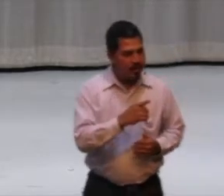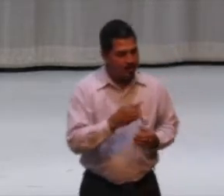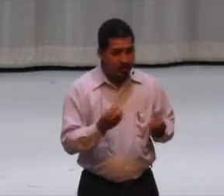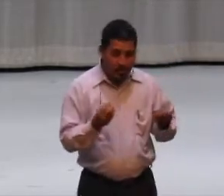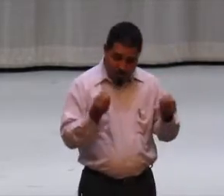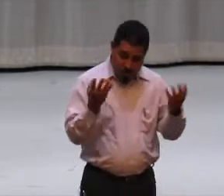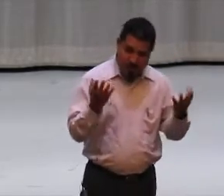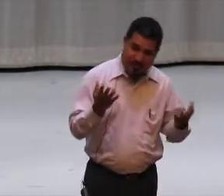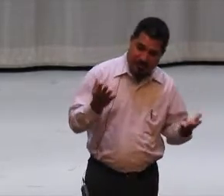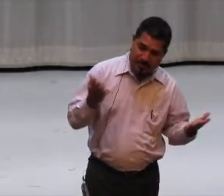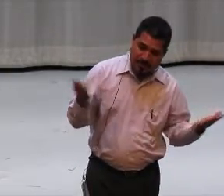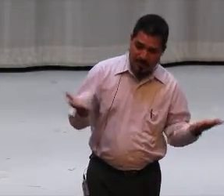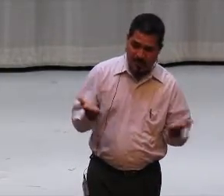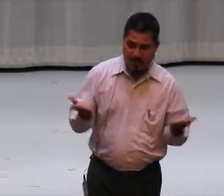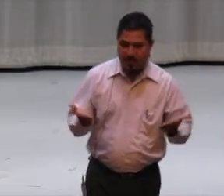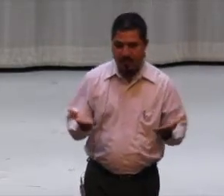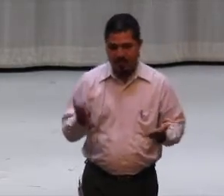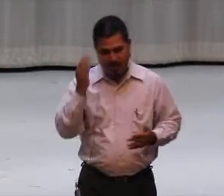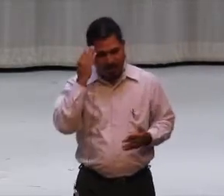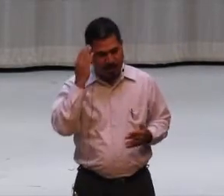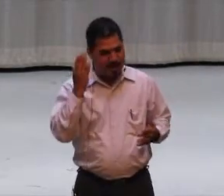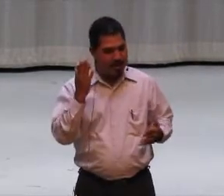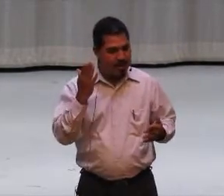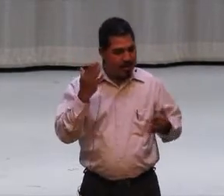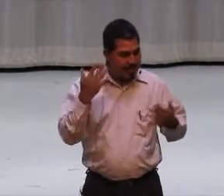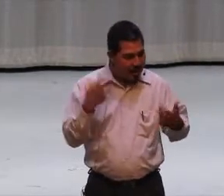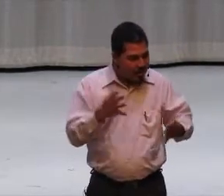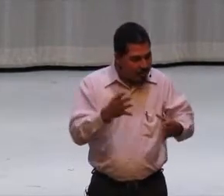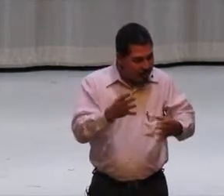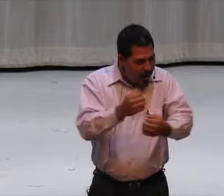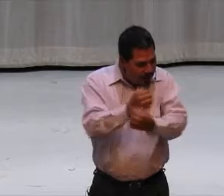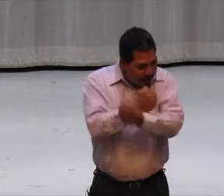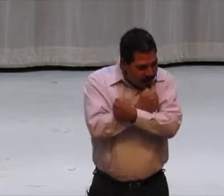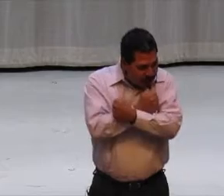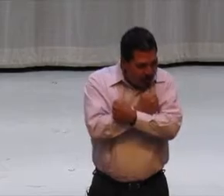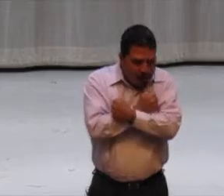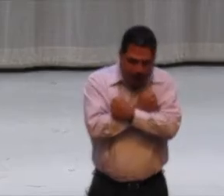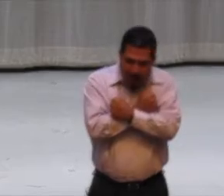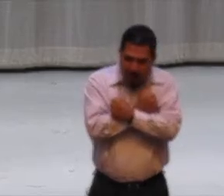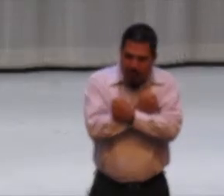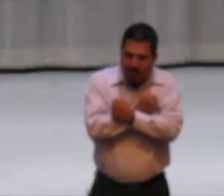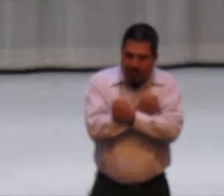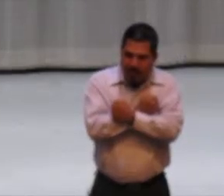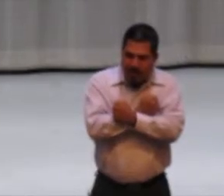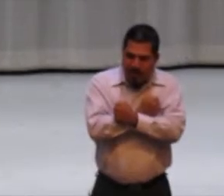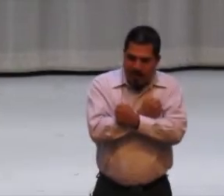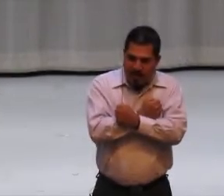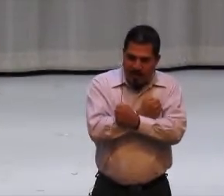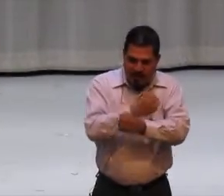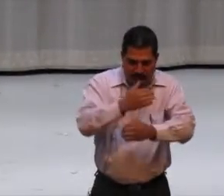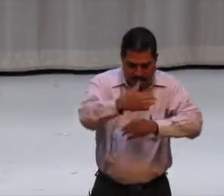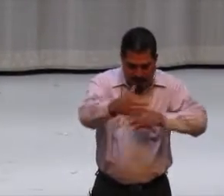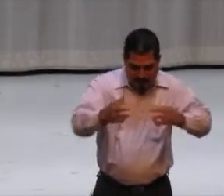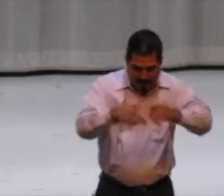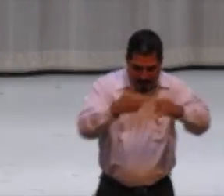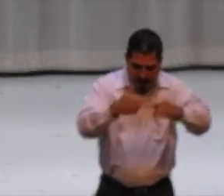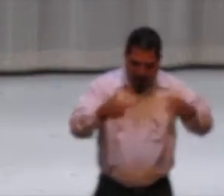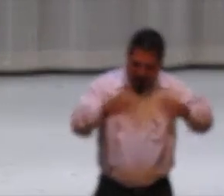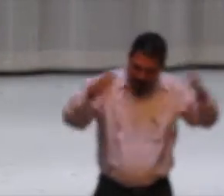Ya muchos de los que aquí están, yo sé que ya hemos abrazado, amado ese regalo